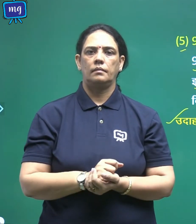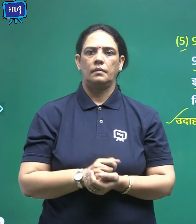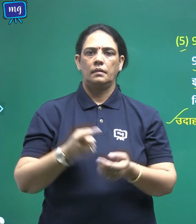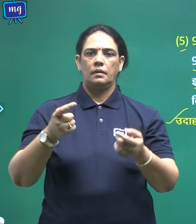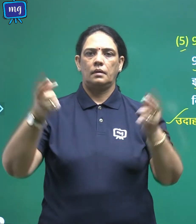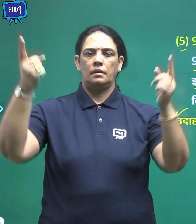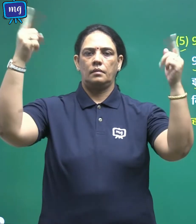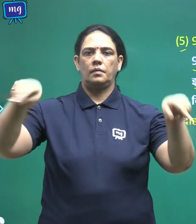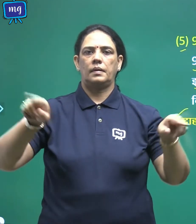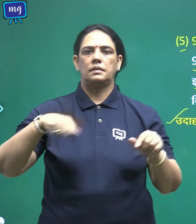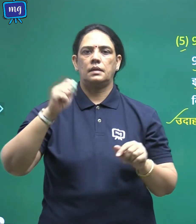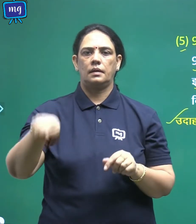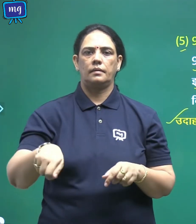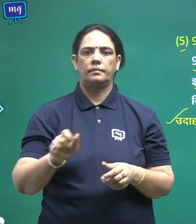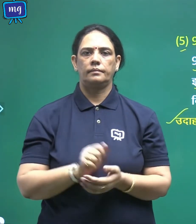विभाज्य है।